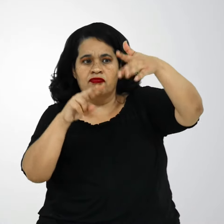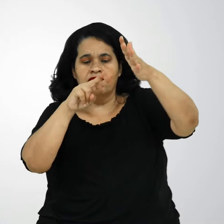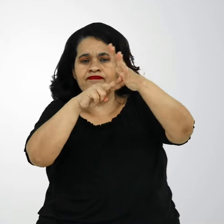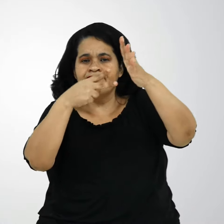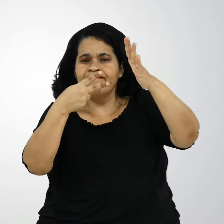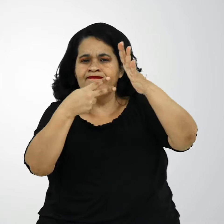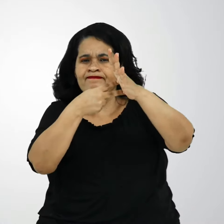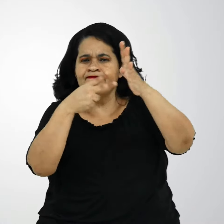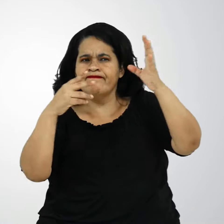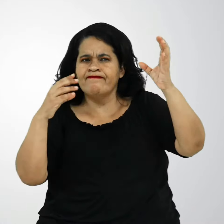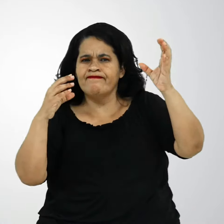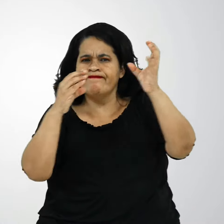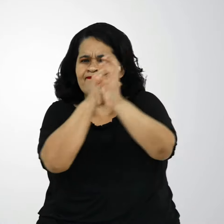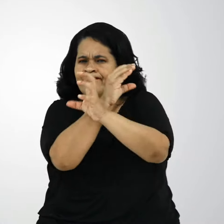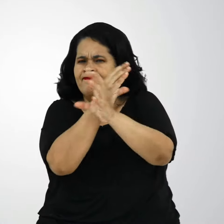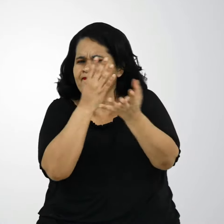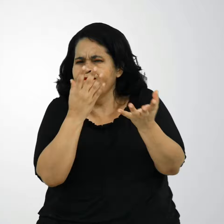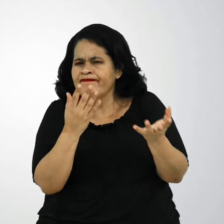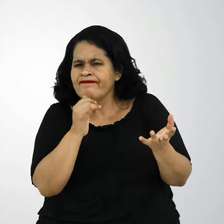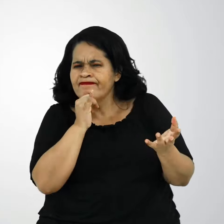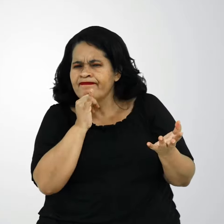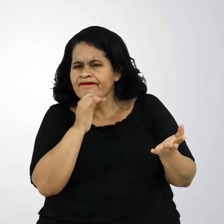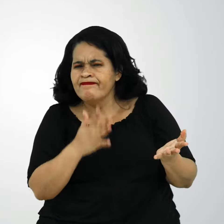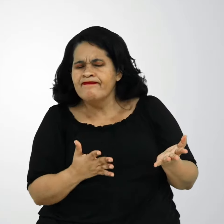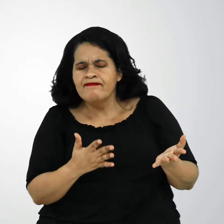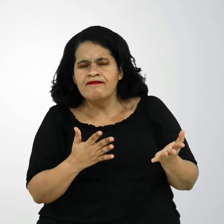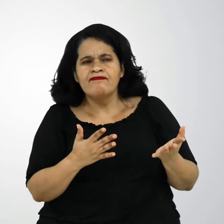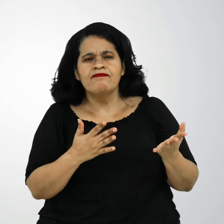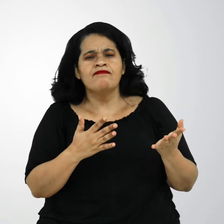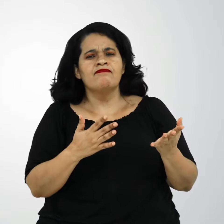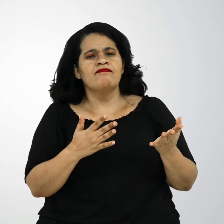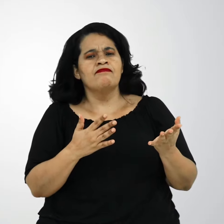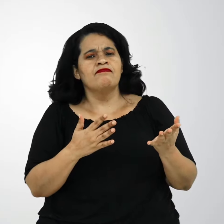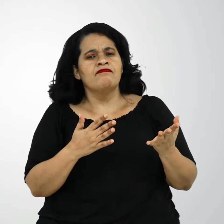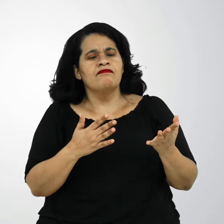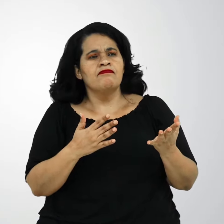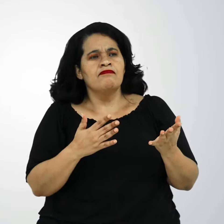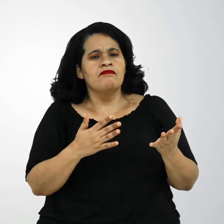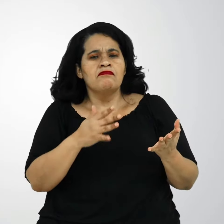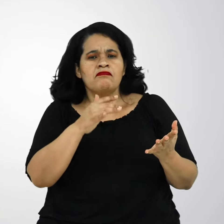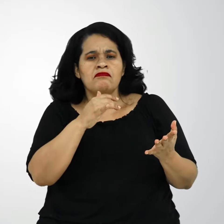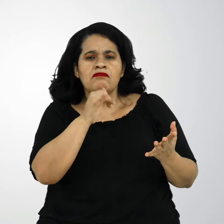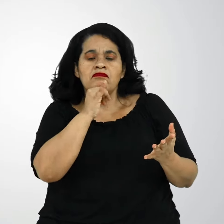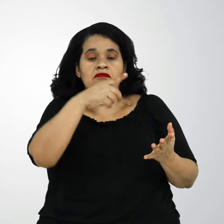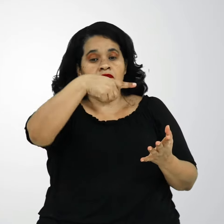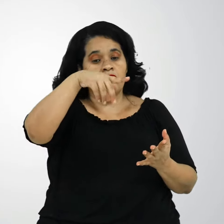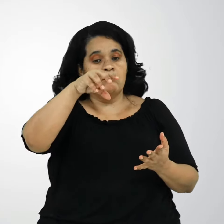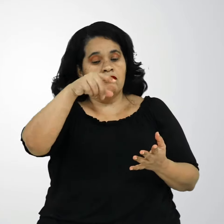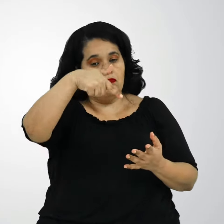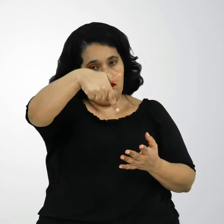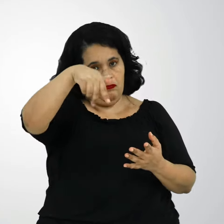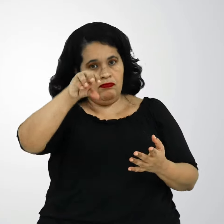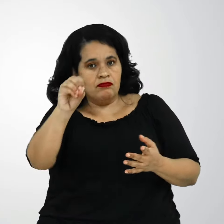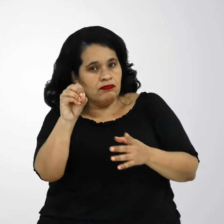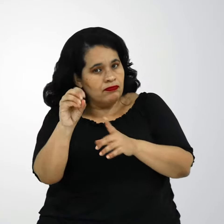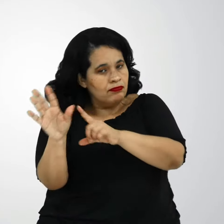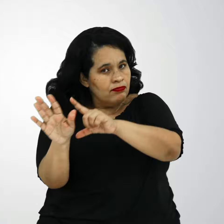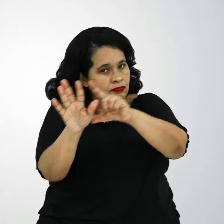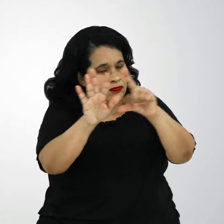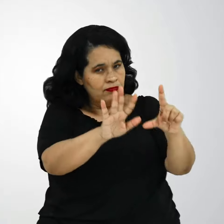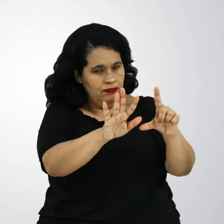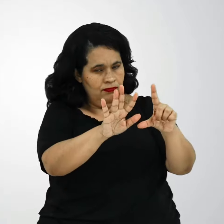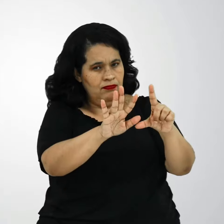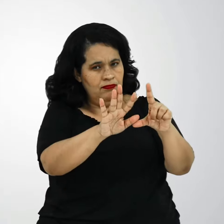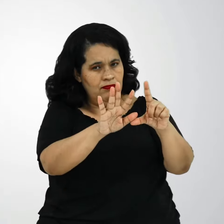nós não cremos que as 70 semanas sejam uma referência a 490 anos literais, como alguns